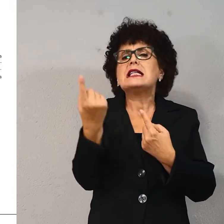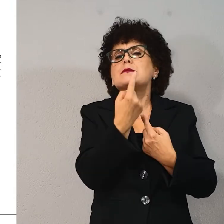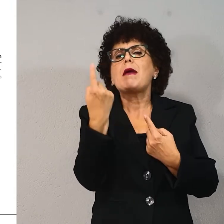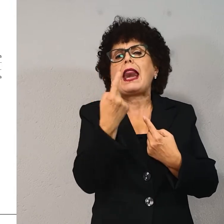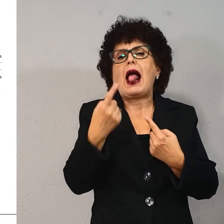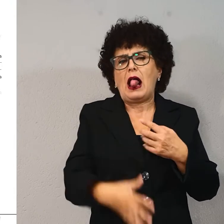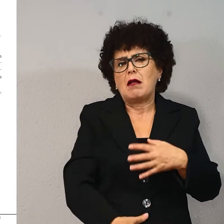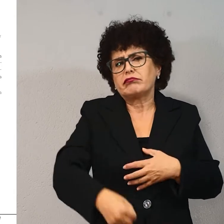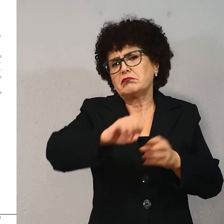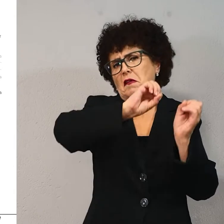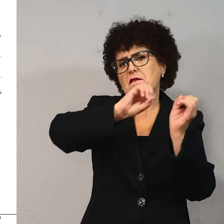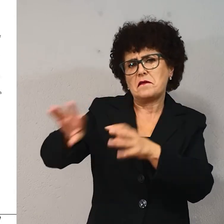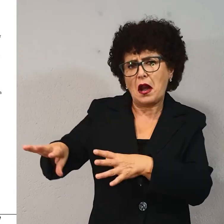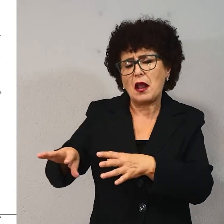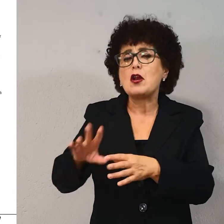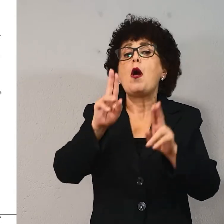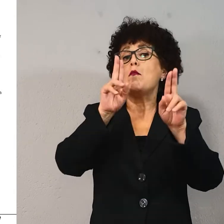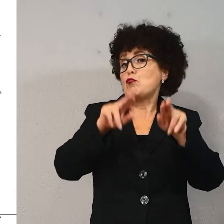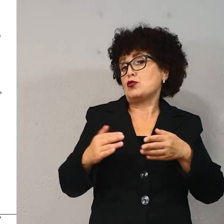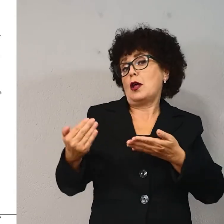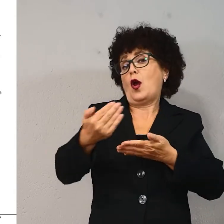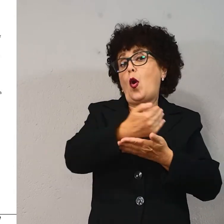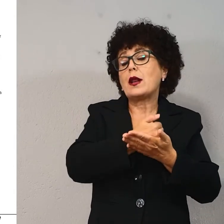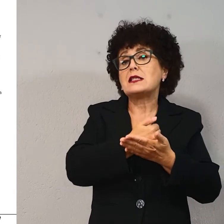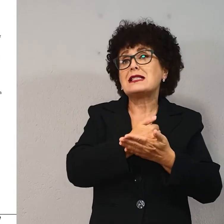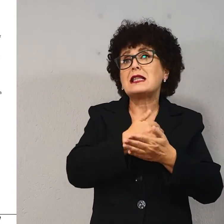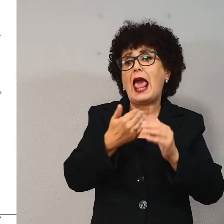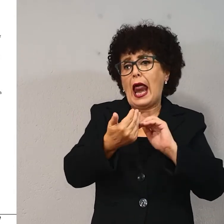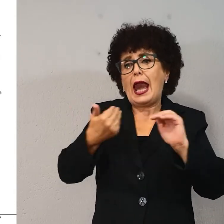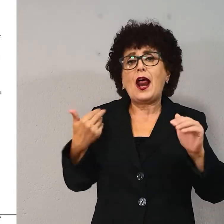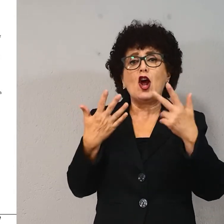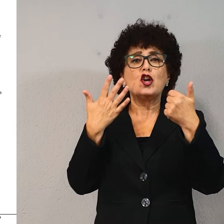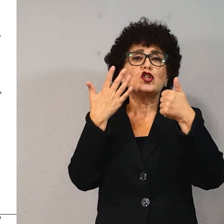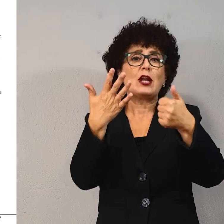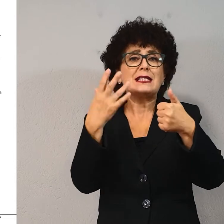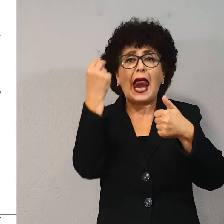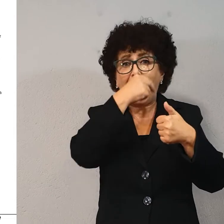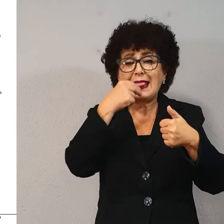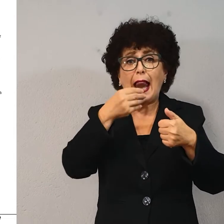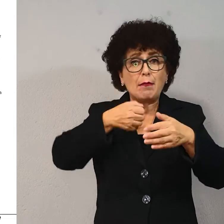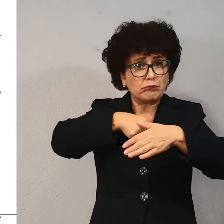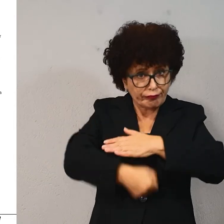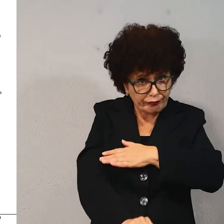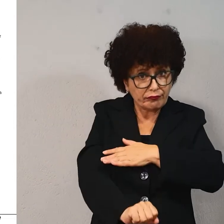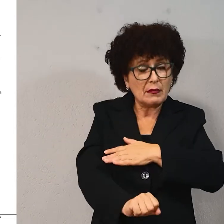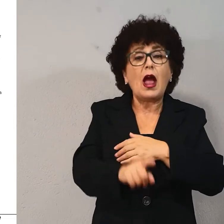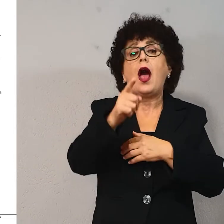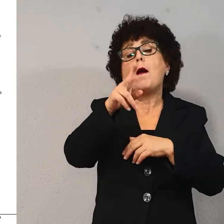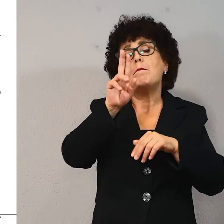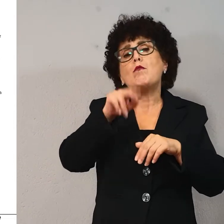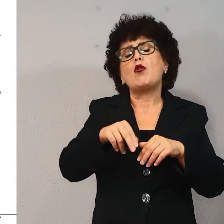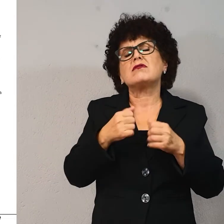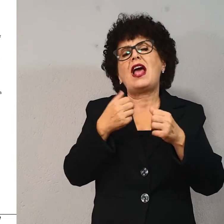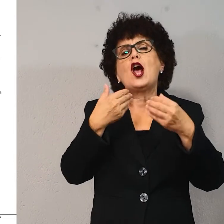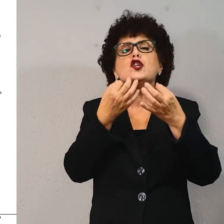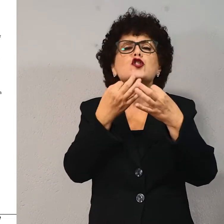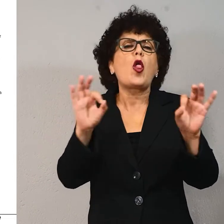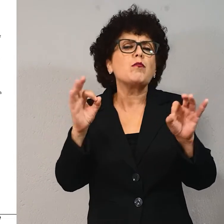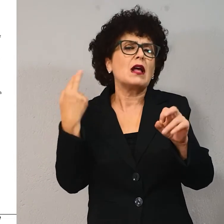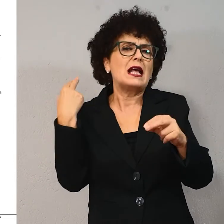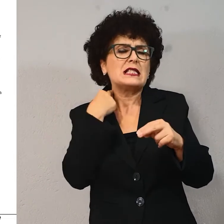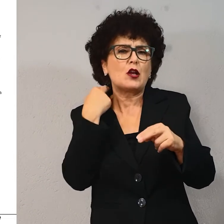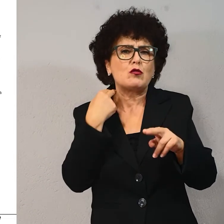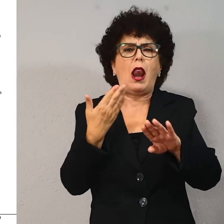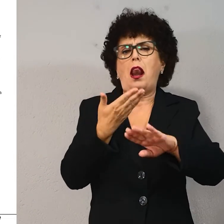спиралата. Може да се користи најрано 6 недели по породувањето. Дозволува спонтаност при